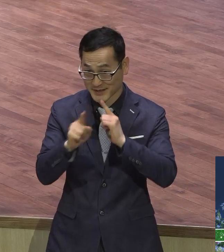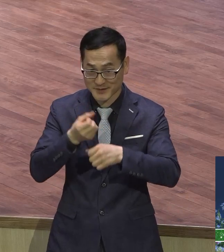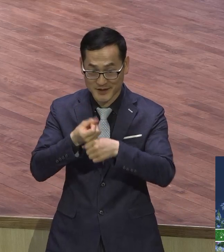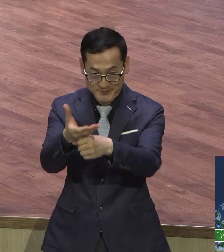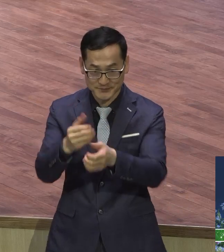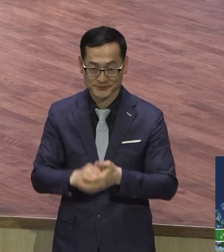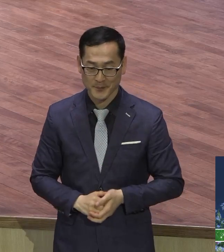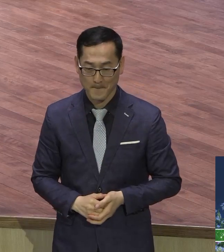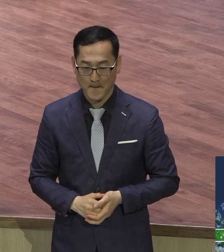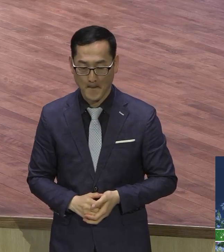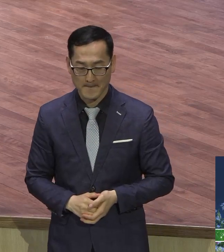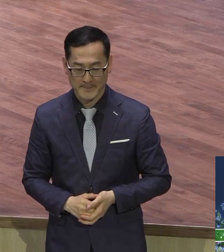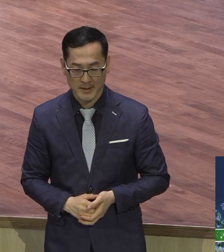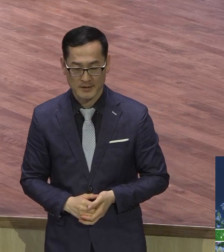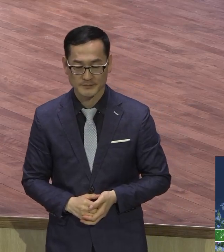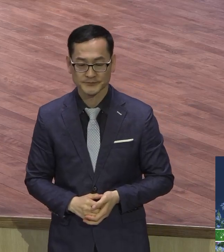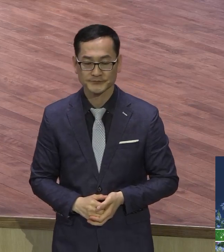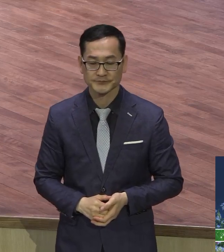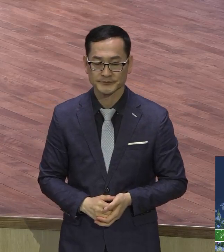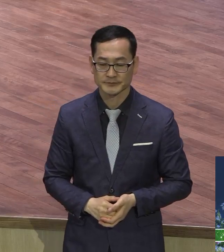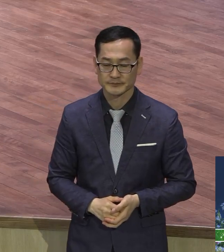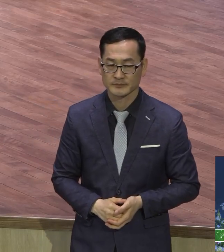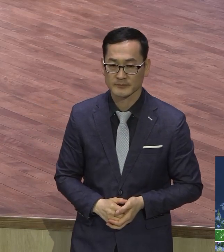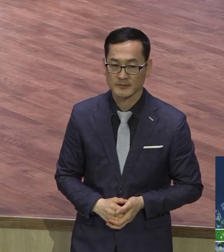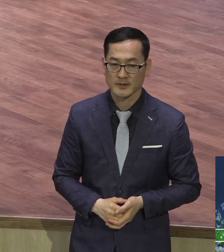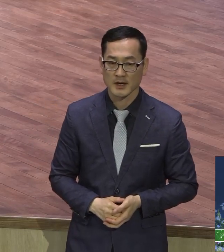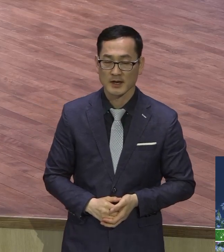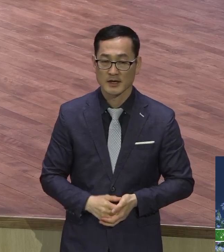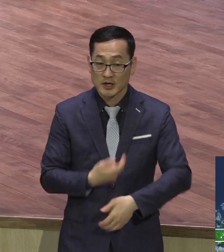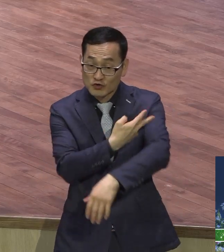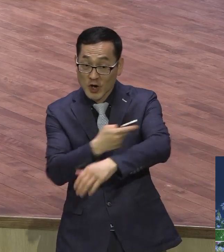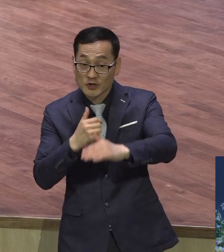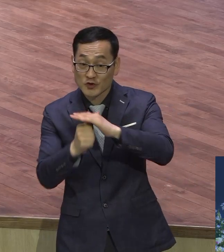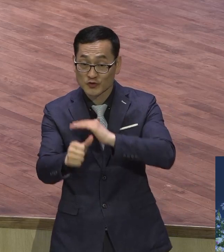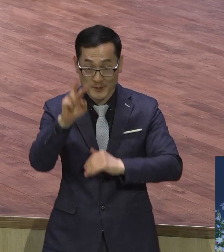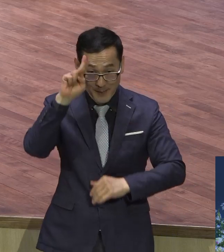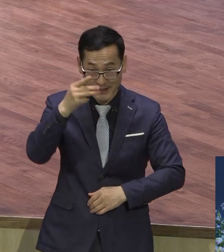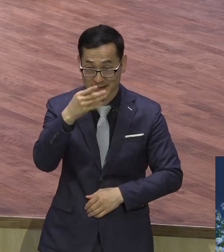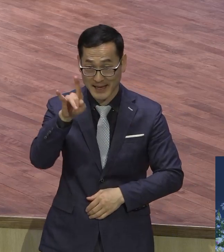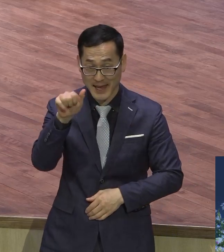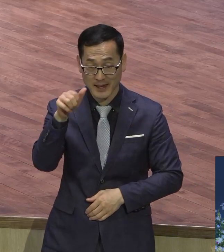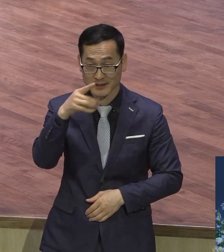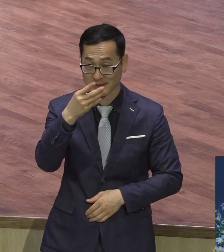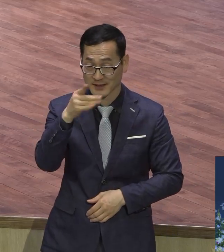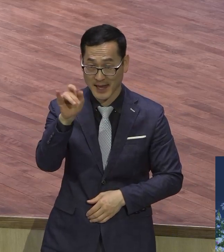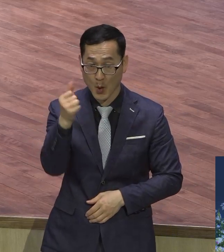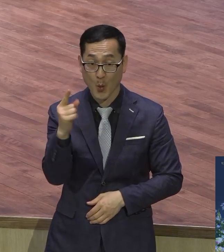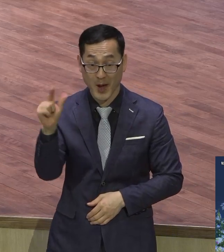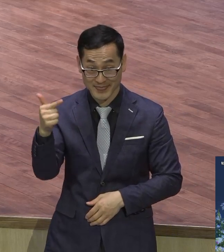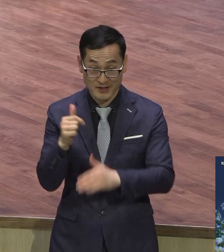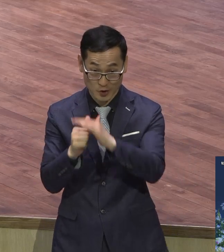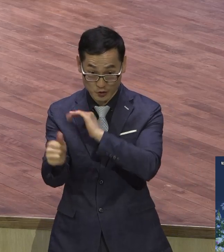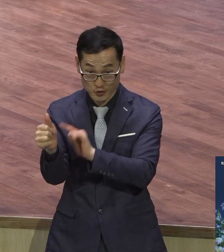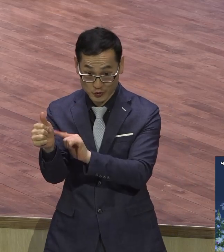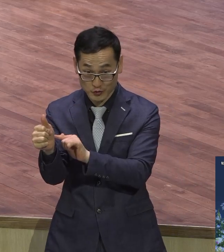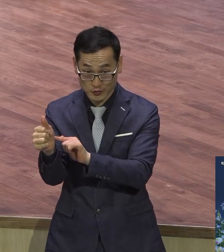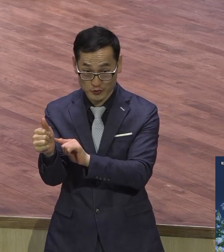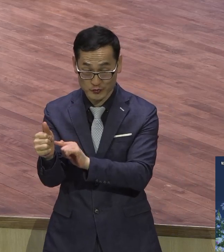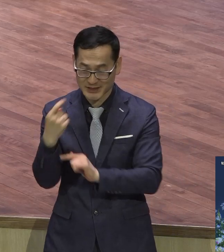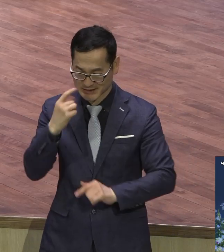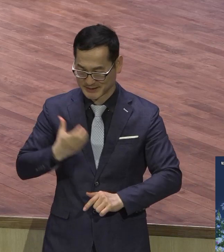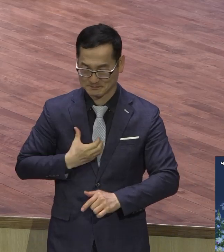베이징 올림픽 거메달단 박태환 선수를 떠올리는데 사실 그전에는 누가